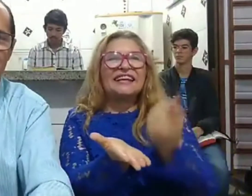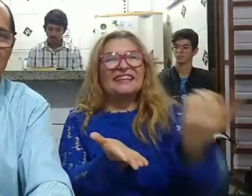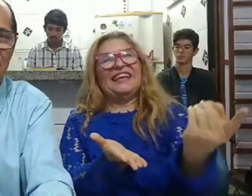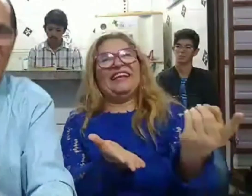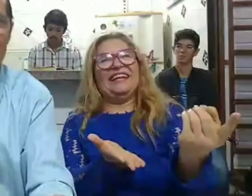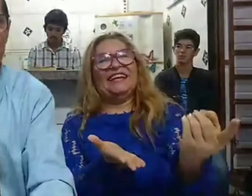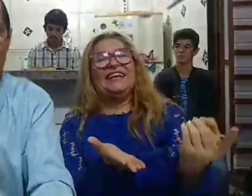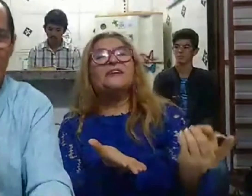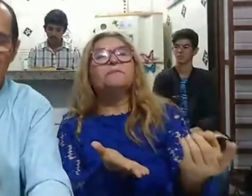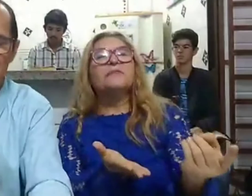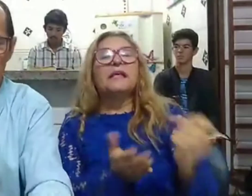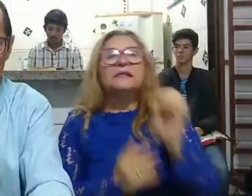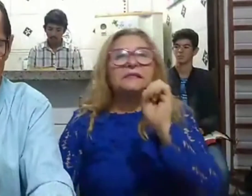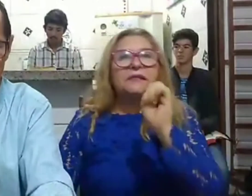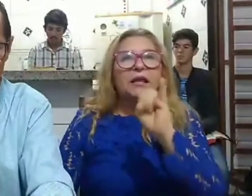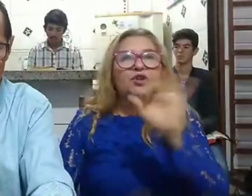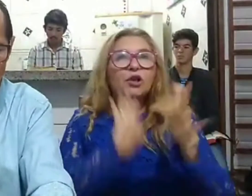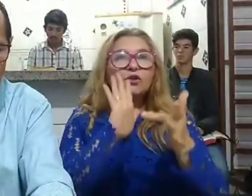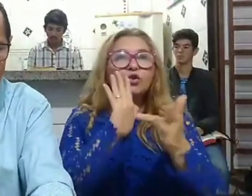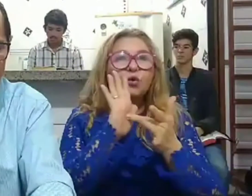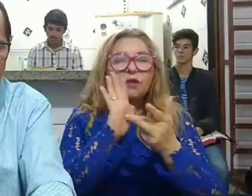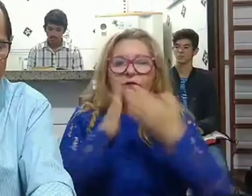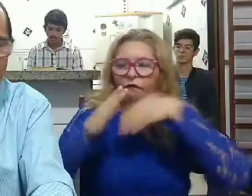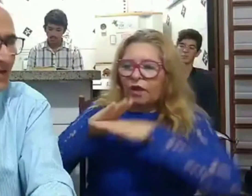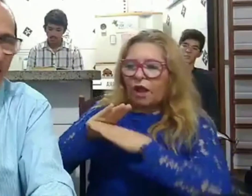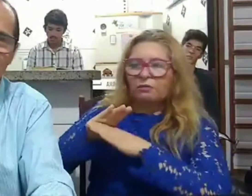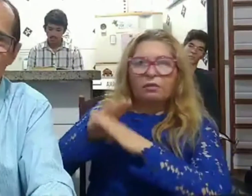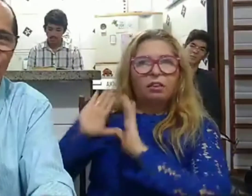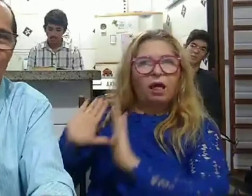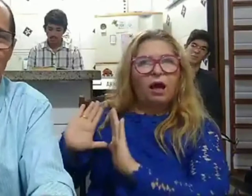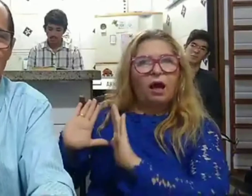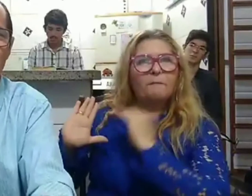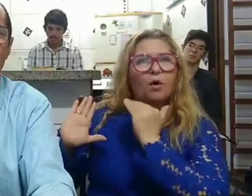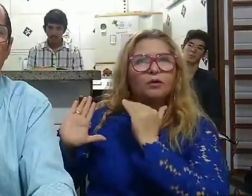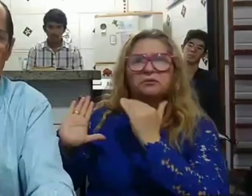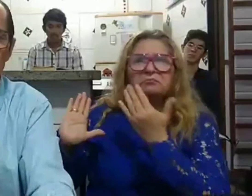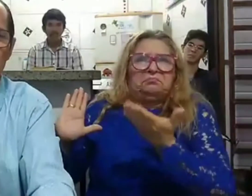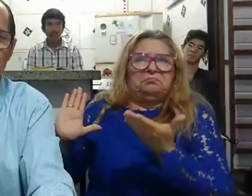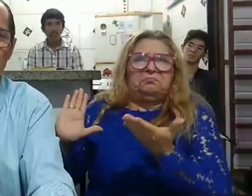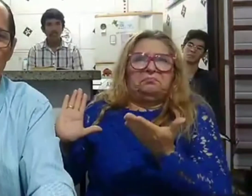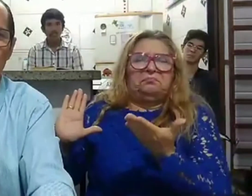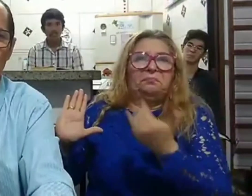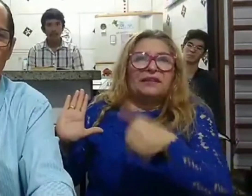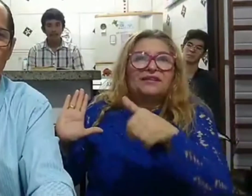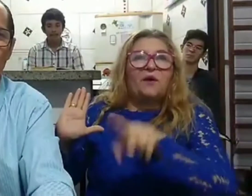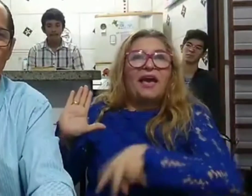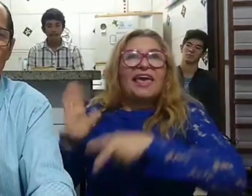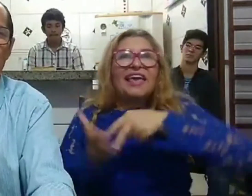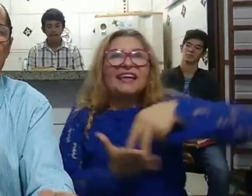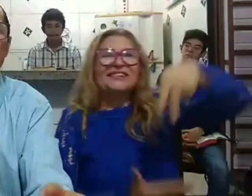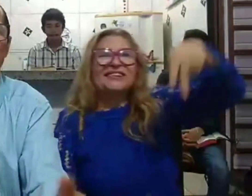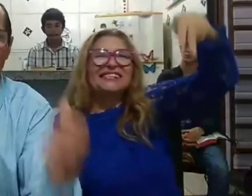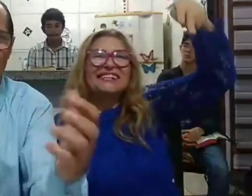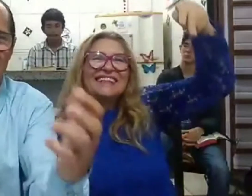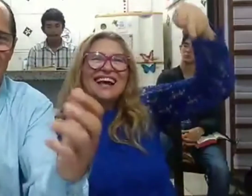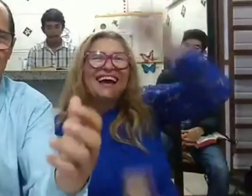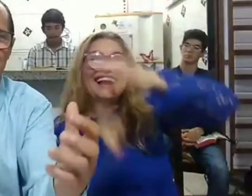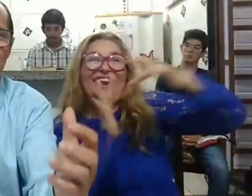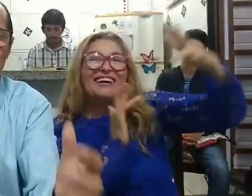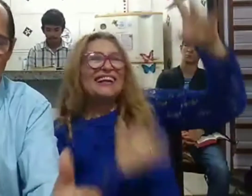Se Jesus Cristo não tivesse ressuscitado, a sua morte teria sido em vão. Mas